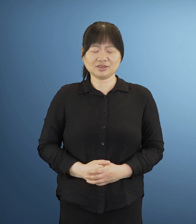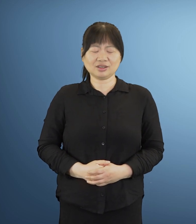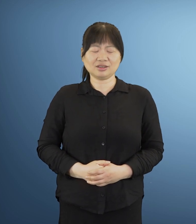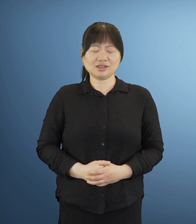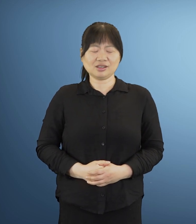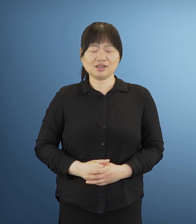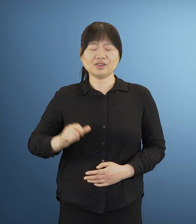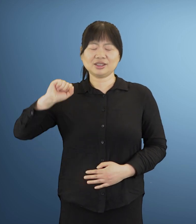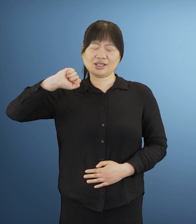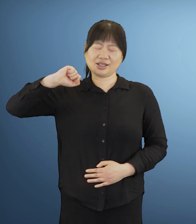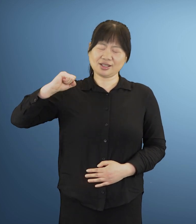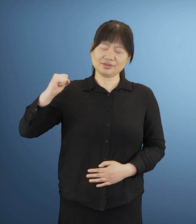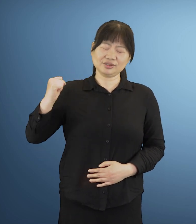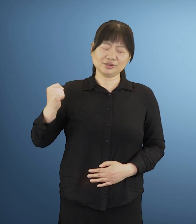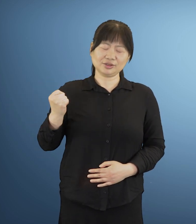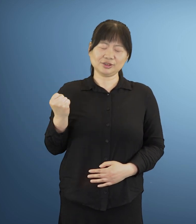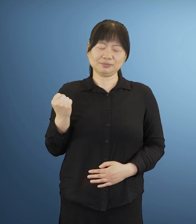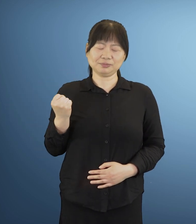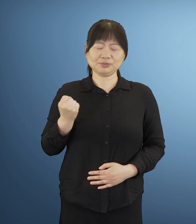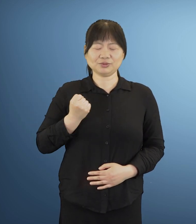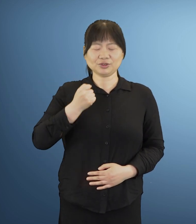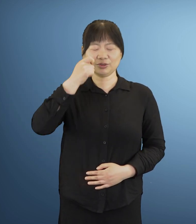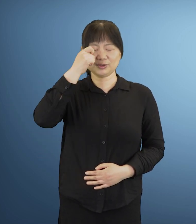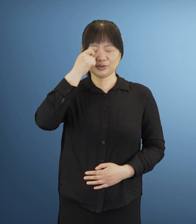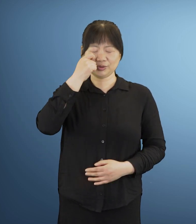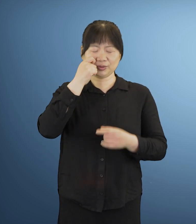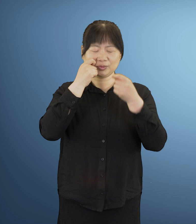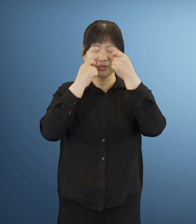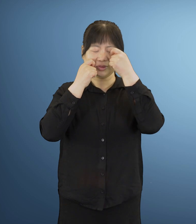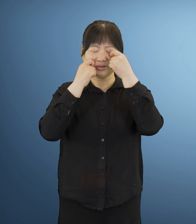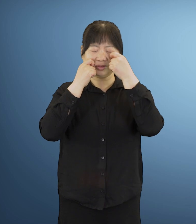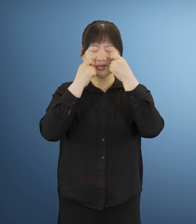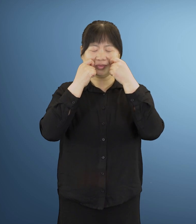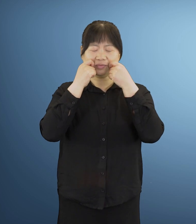아름다운 순종의 눈물,